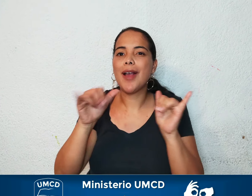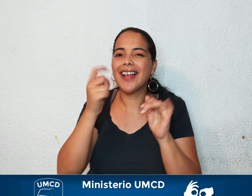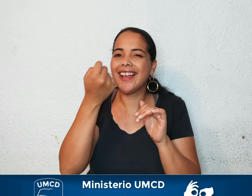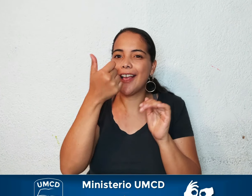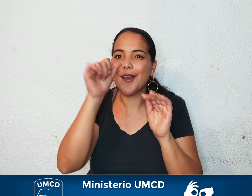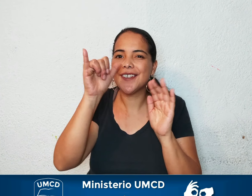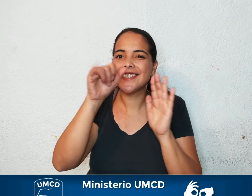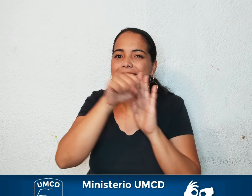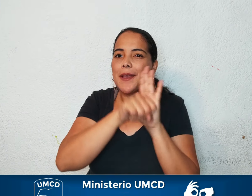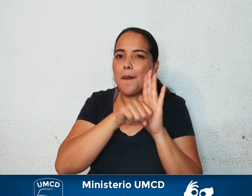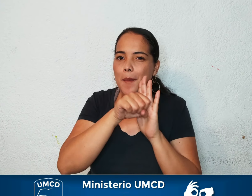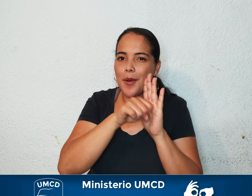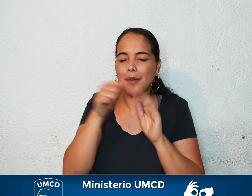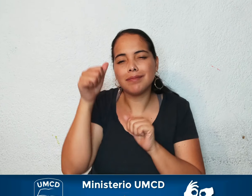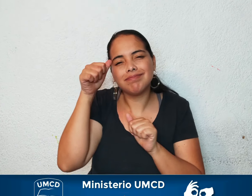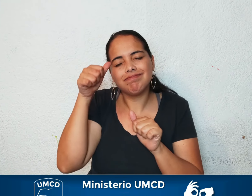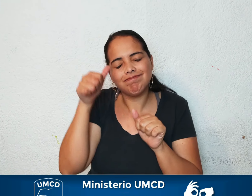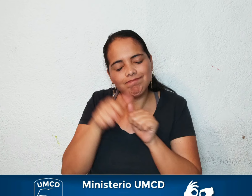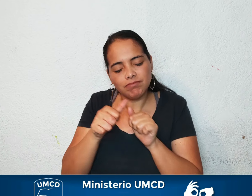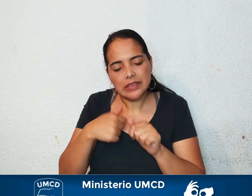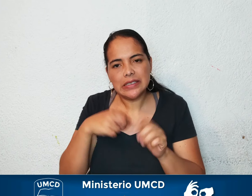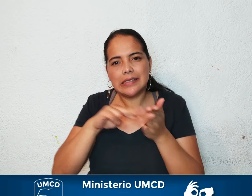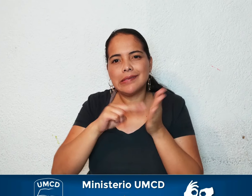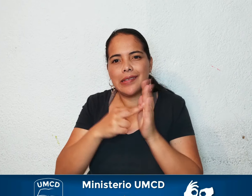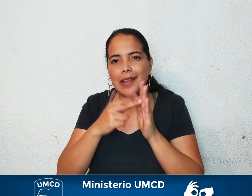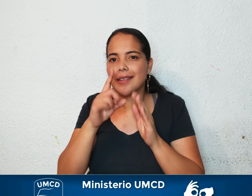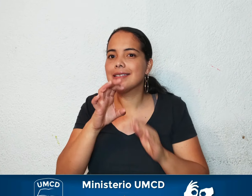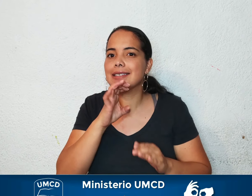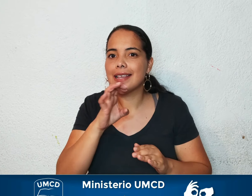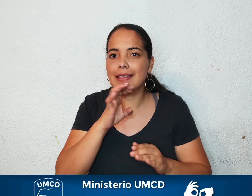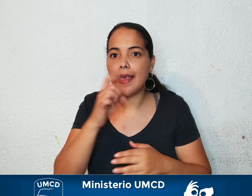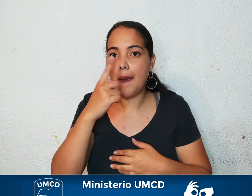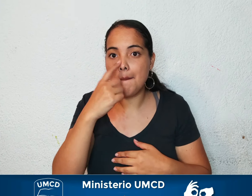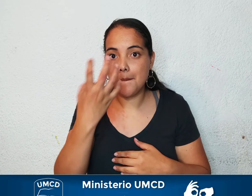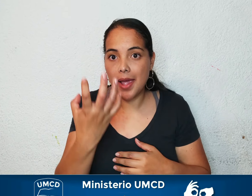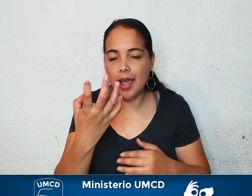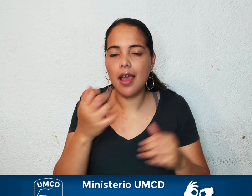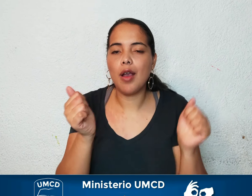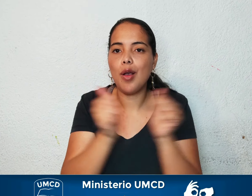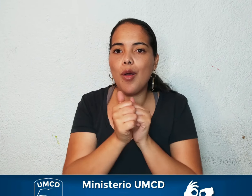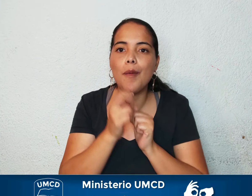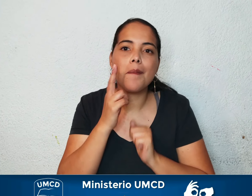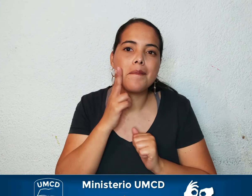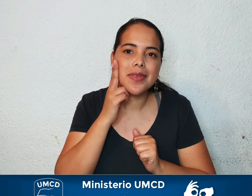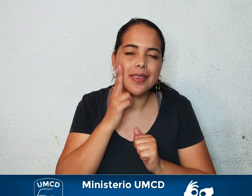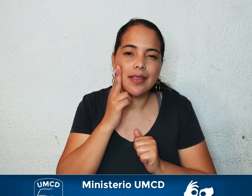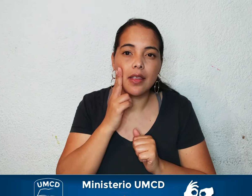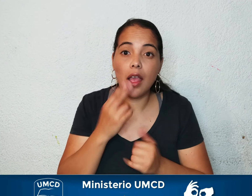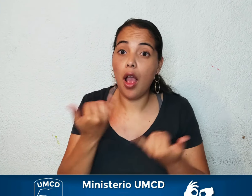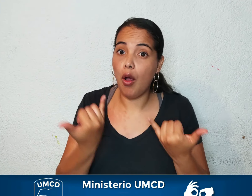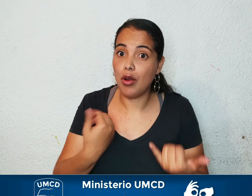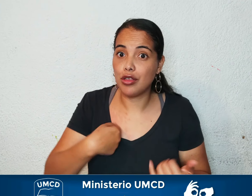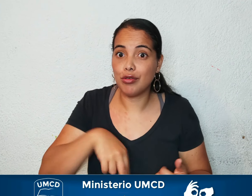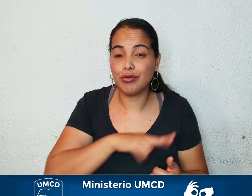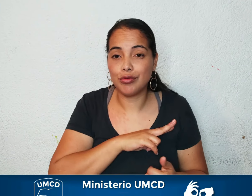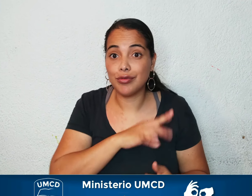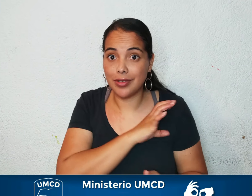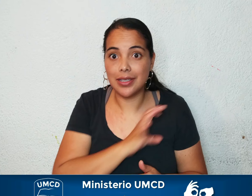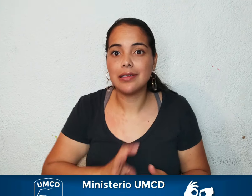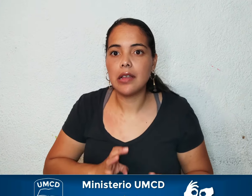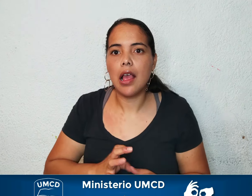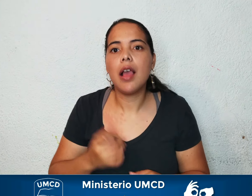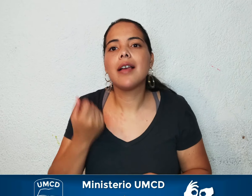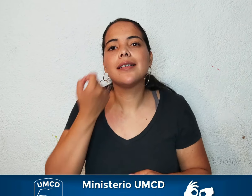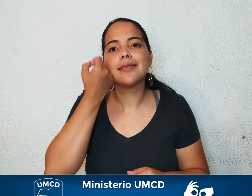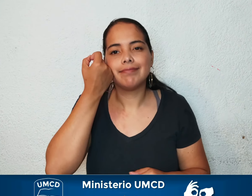simbólicamente presenta este momento tan importante, la cena del Señor. Para nosotros, los